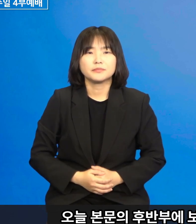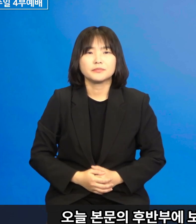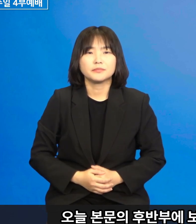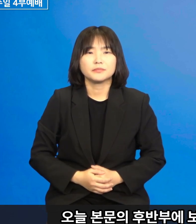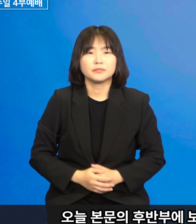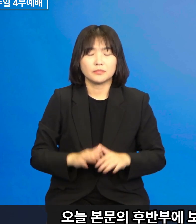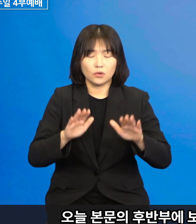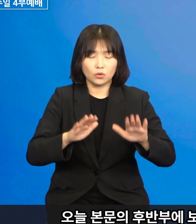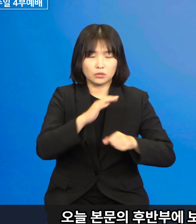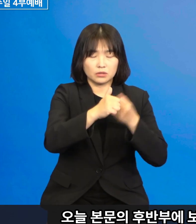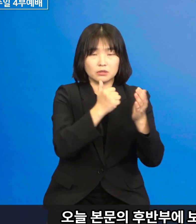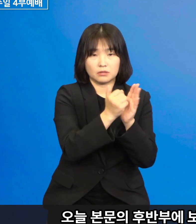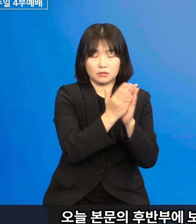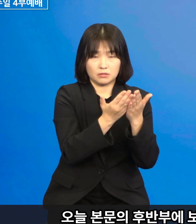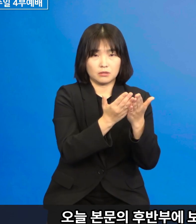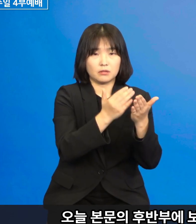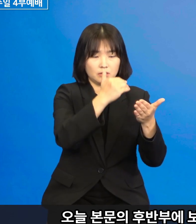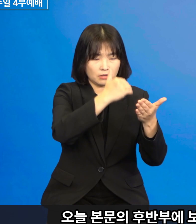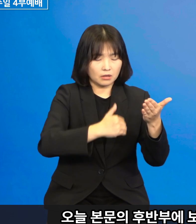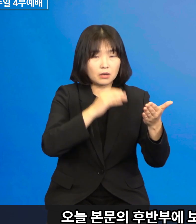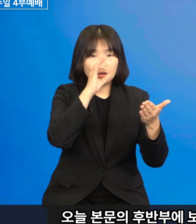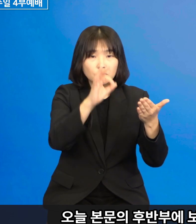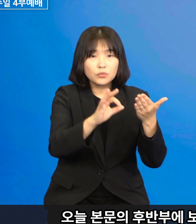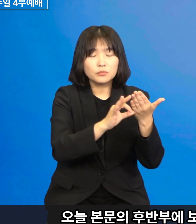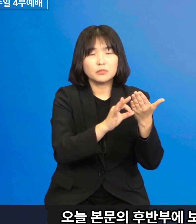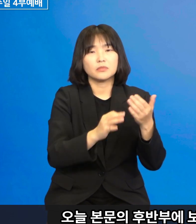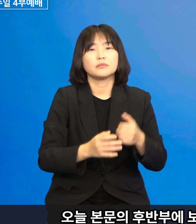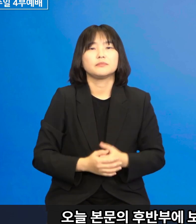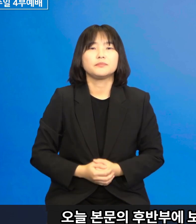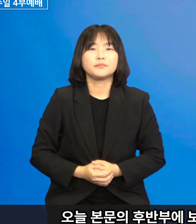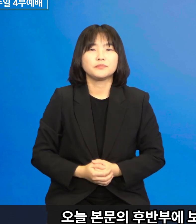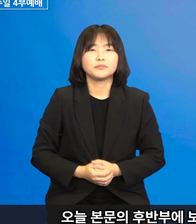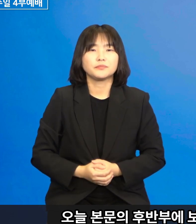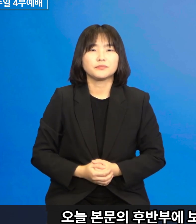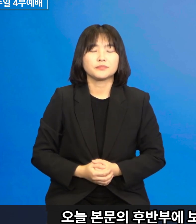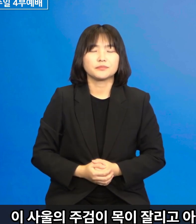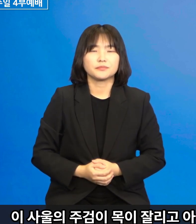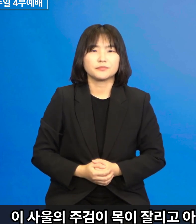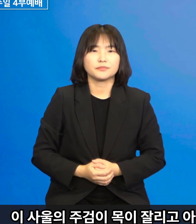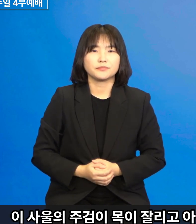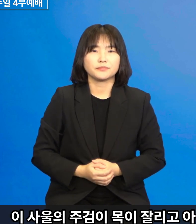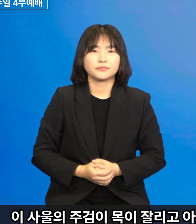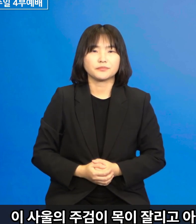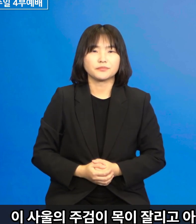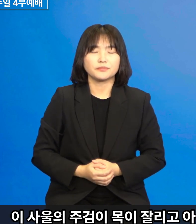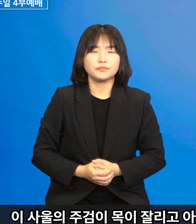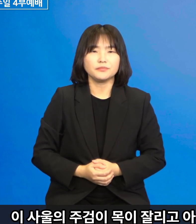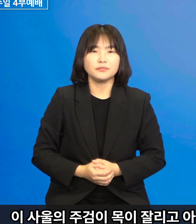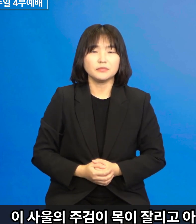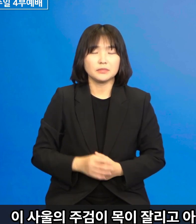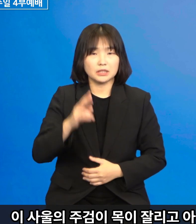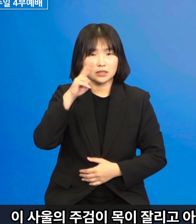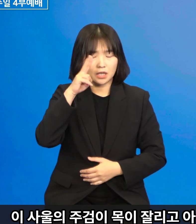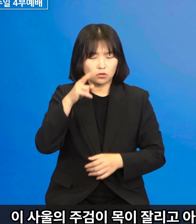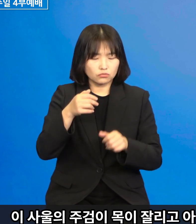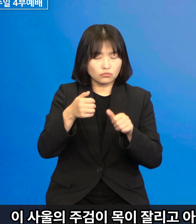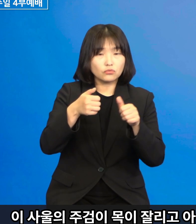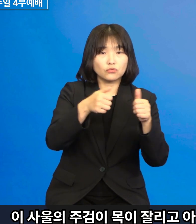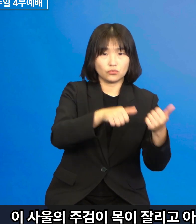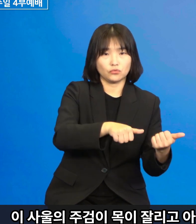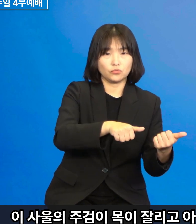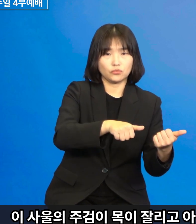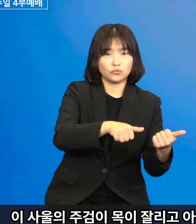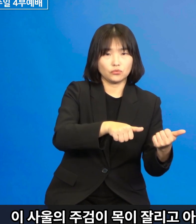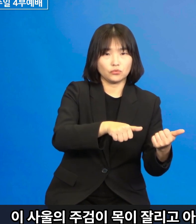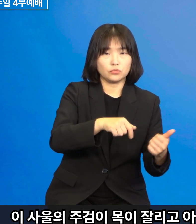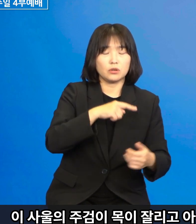오늘 본문의 후반부에 보면 참 인상적인 장면이 나와요. 이 사울의 죽음이